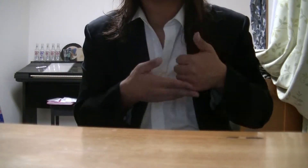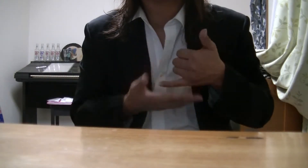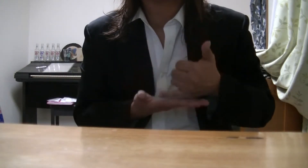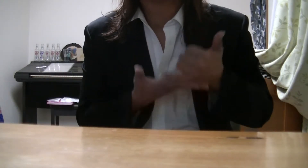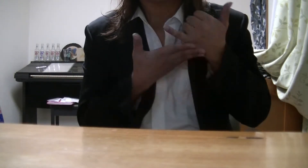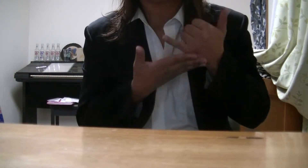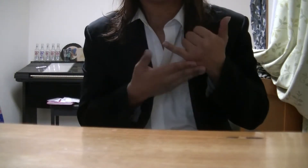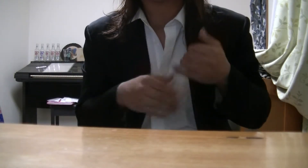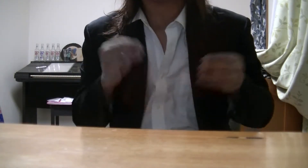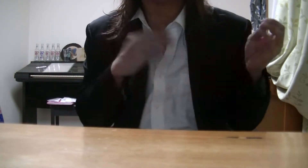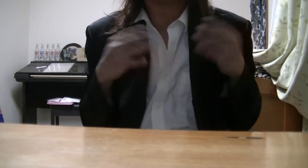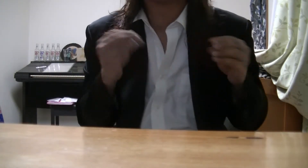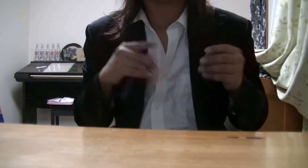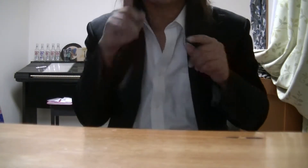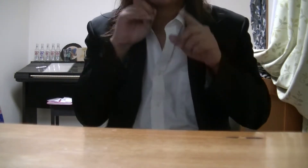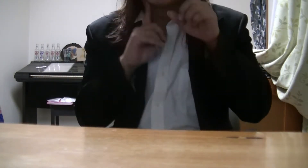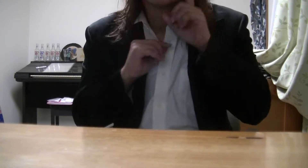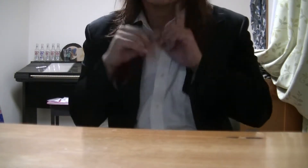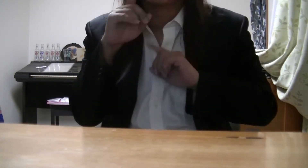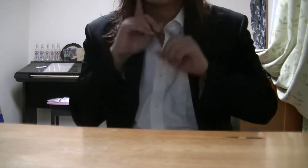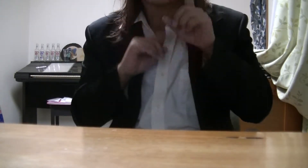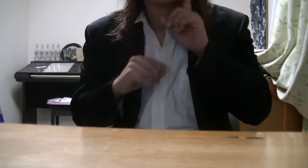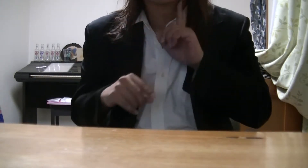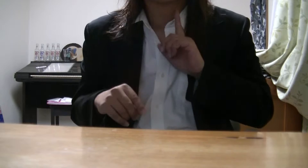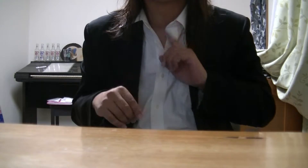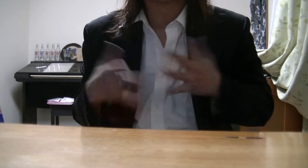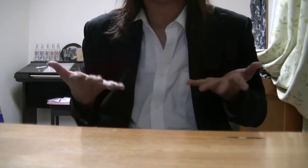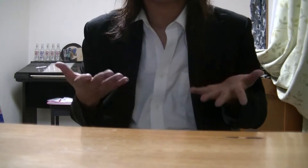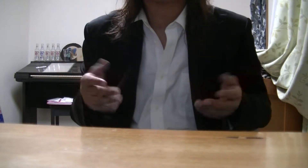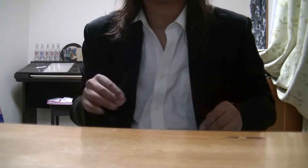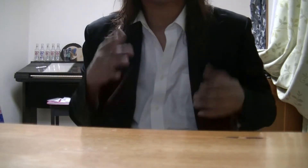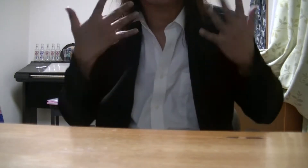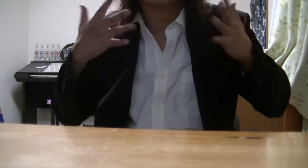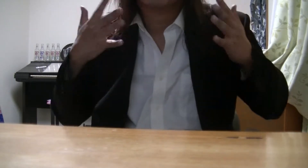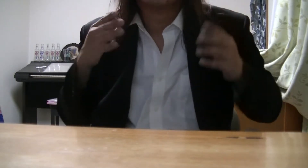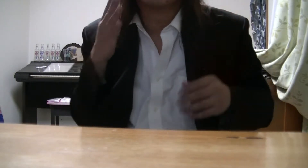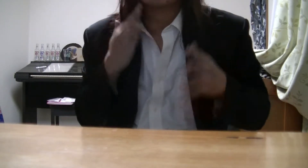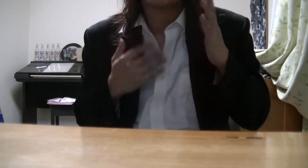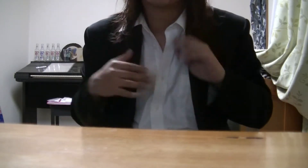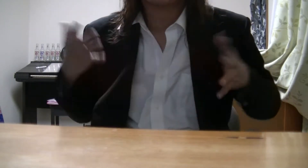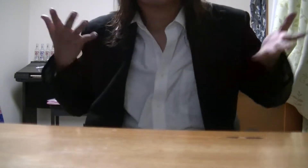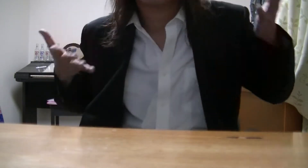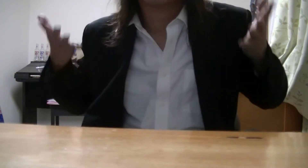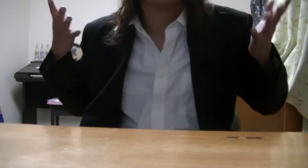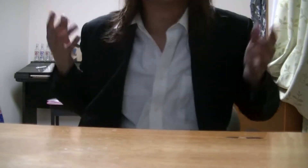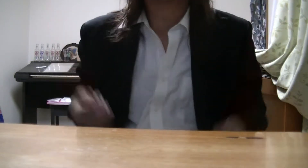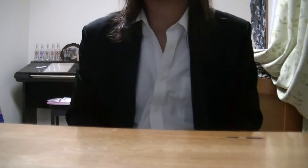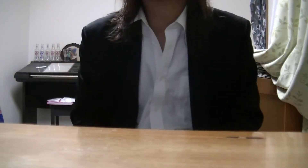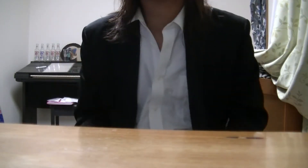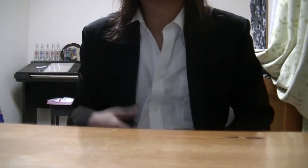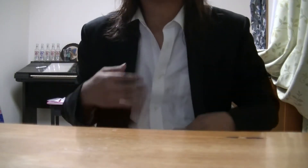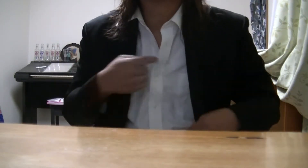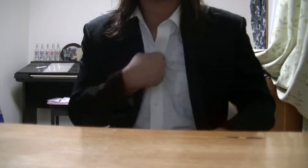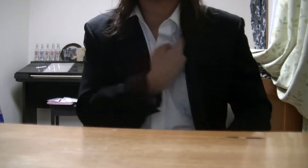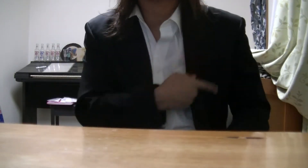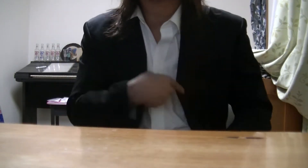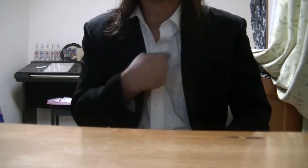うわーって涙が出たりするっていう、だいぶ危ない感じになってきたんですけど、もともと感情ね大きく触れる方だったんです